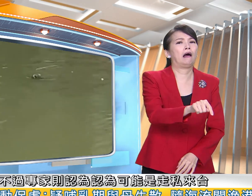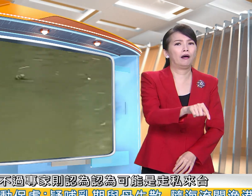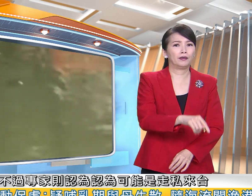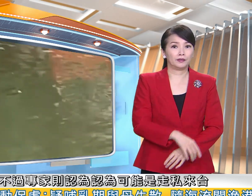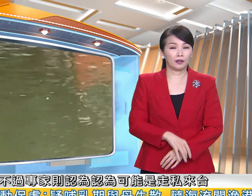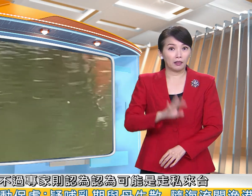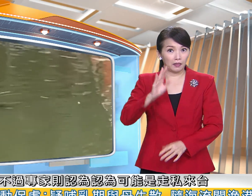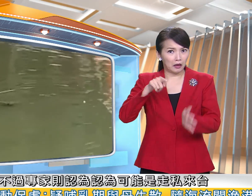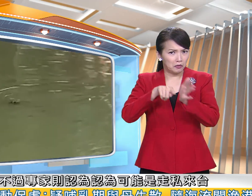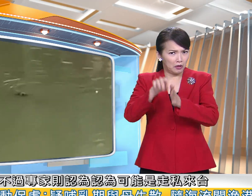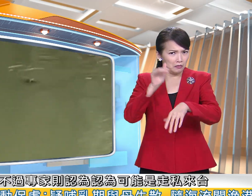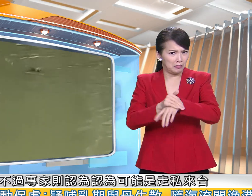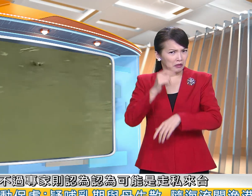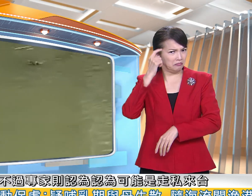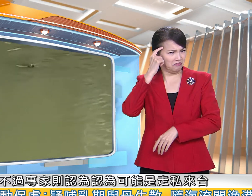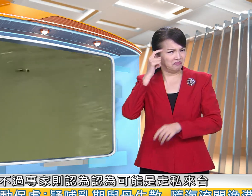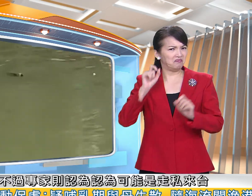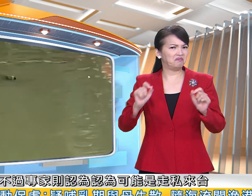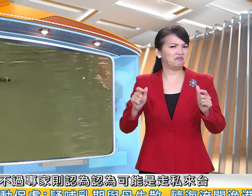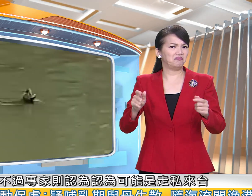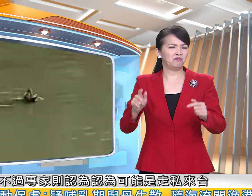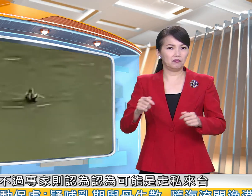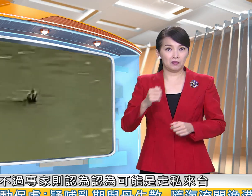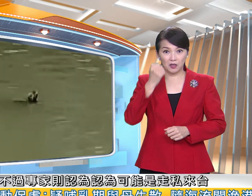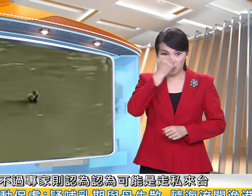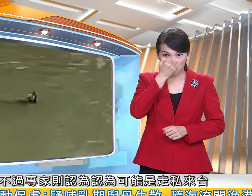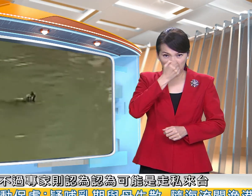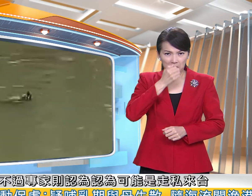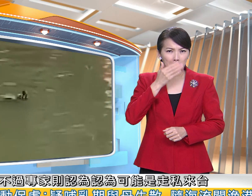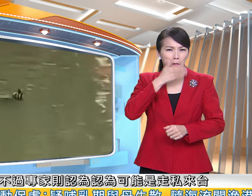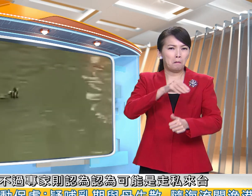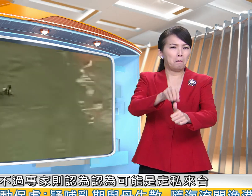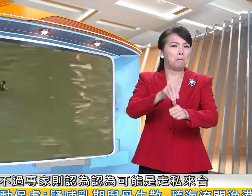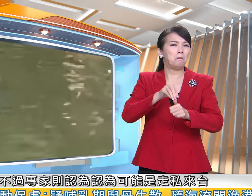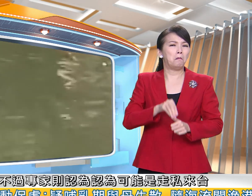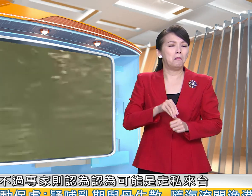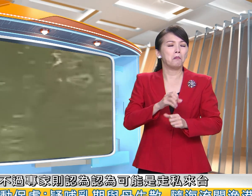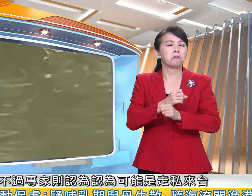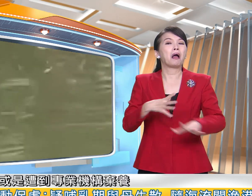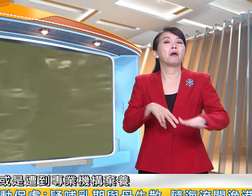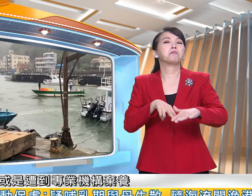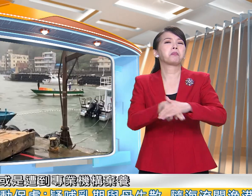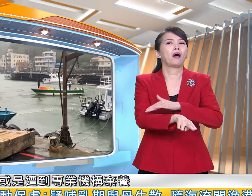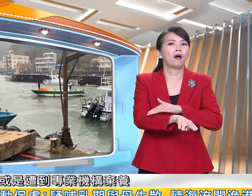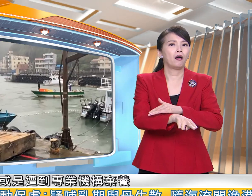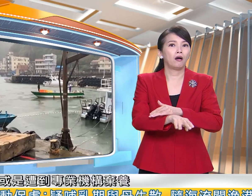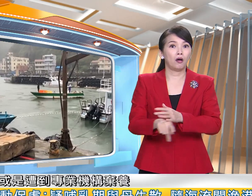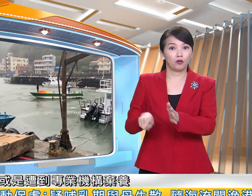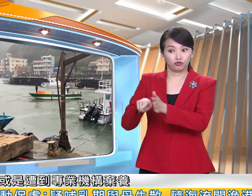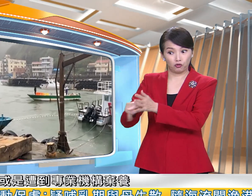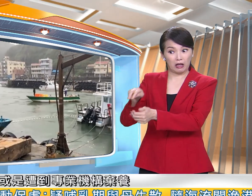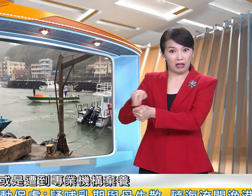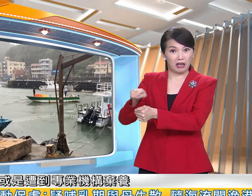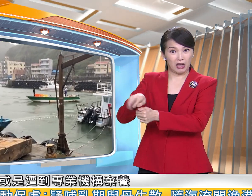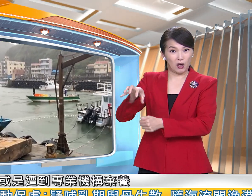过专家则是认为，可能是走私来台，或是遭到专业机构弃